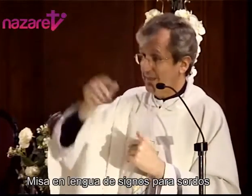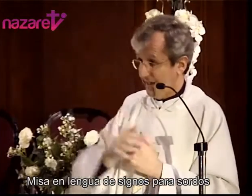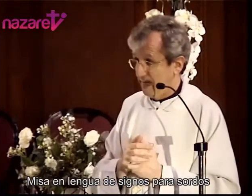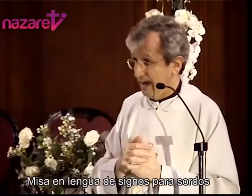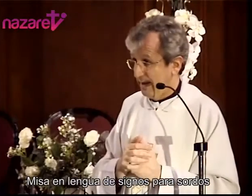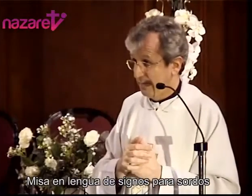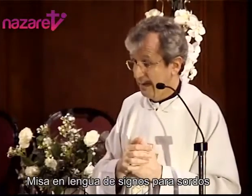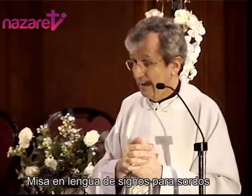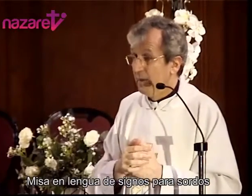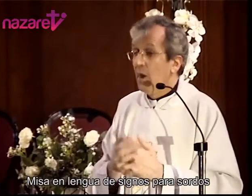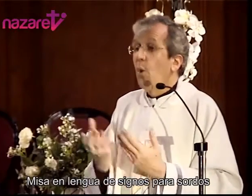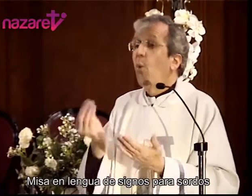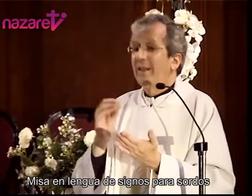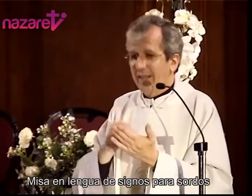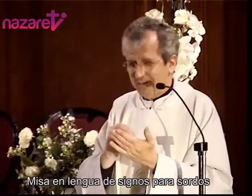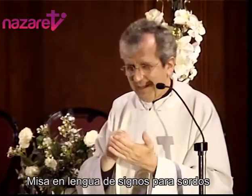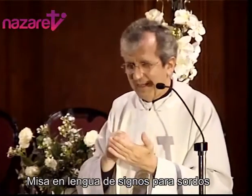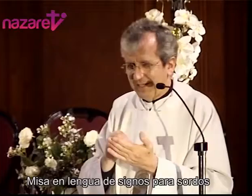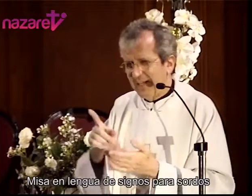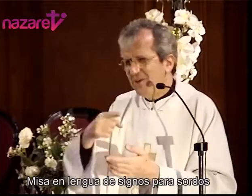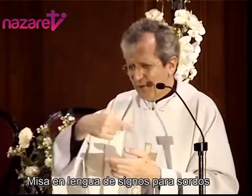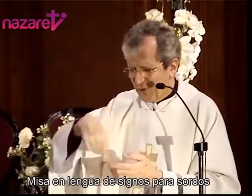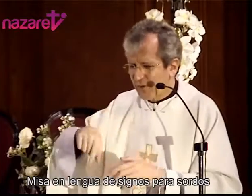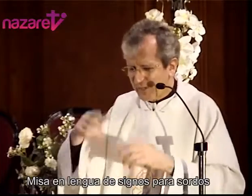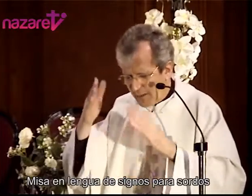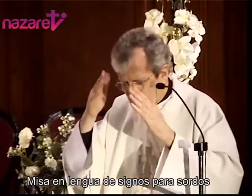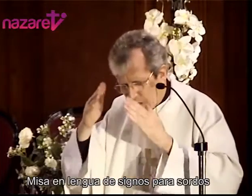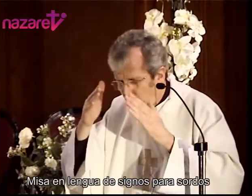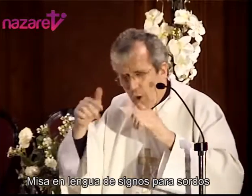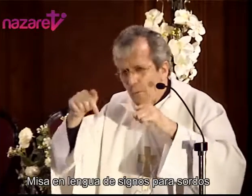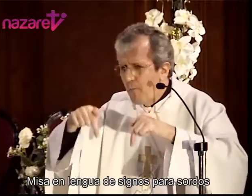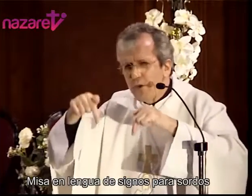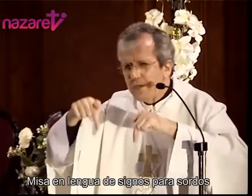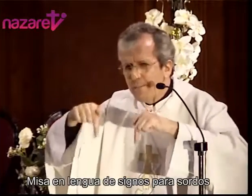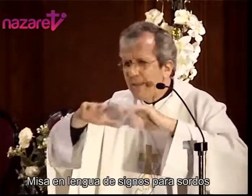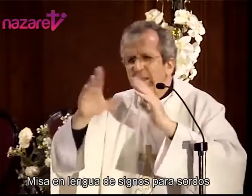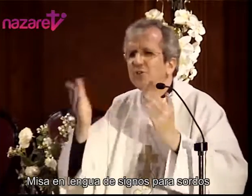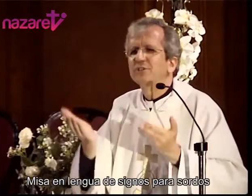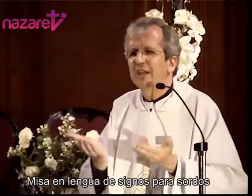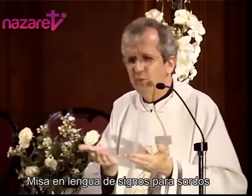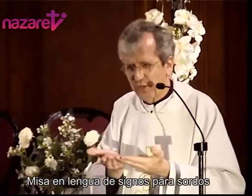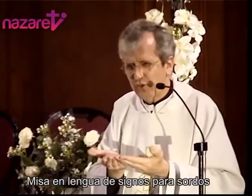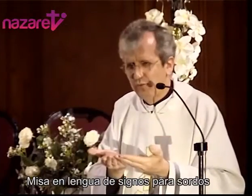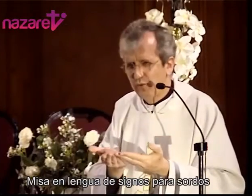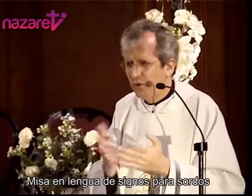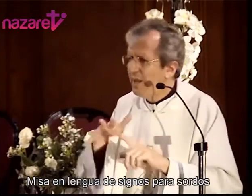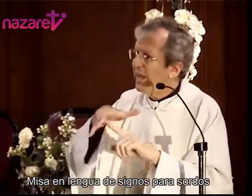arriba. ¿Cuántas veces nosotros estamos como muy metidos en nuestro mundo, en